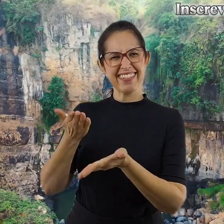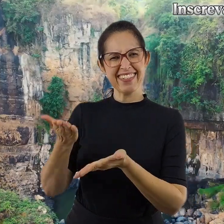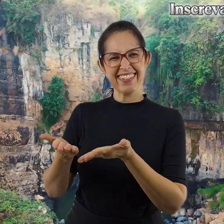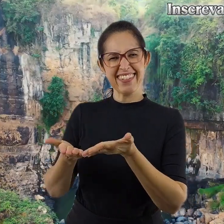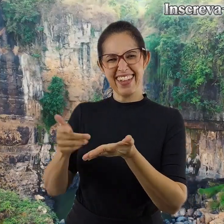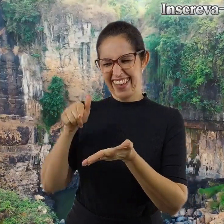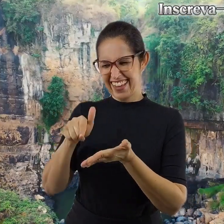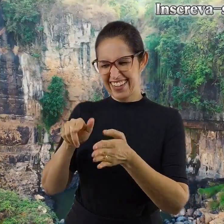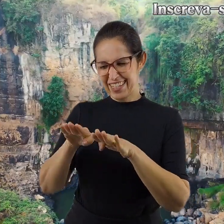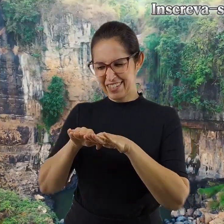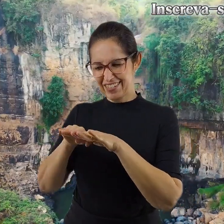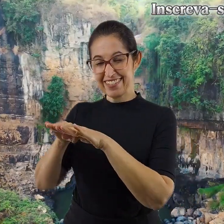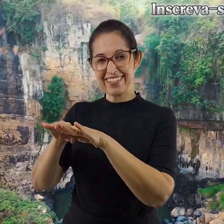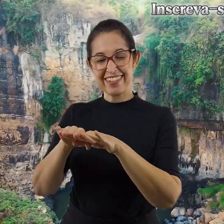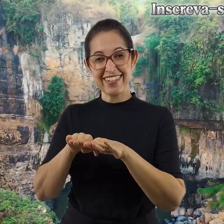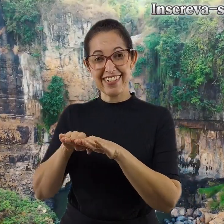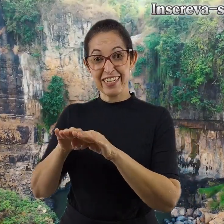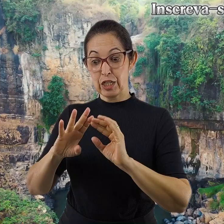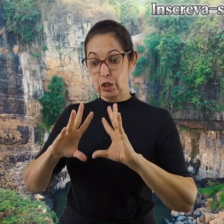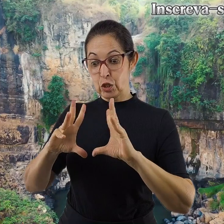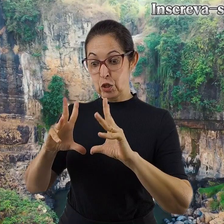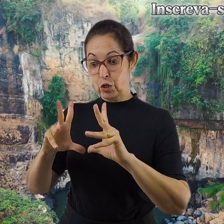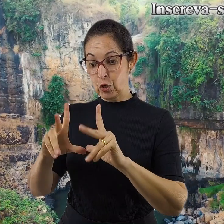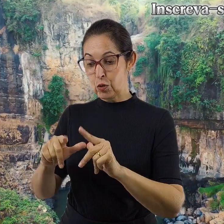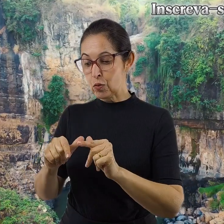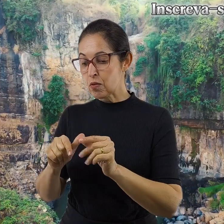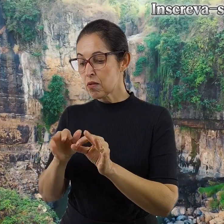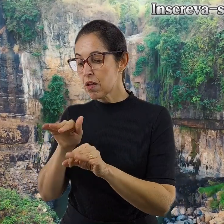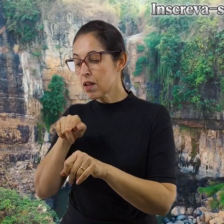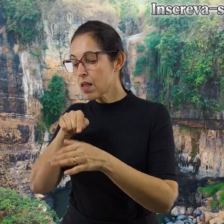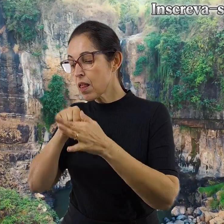Nenhuma unha vai ficar, porque o sangue chega lá.